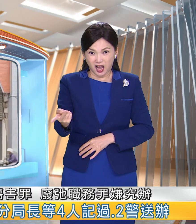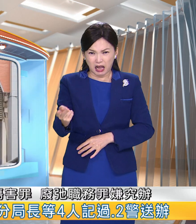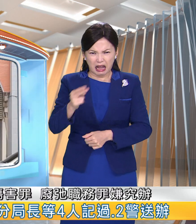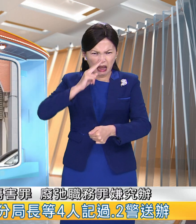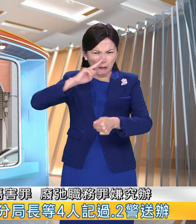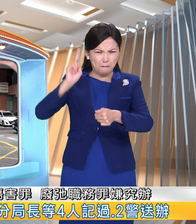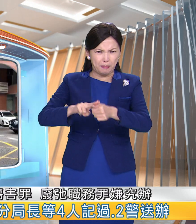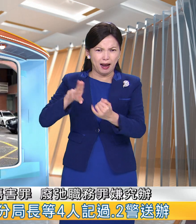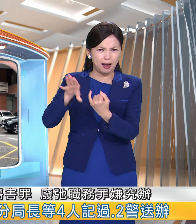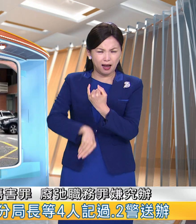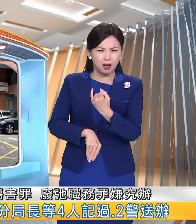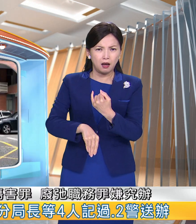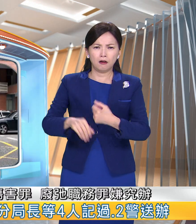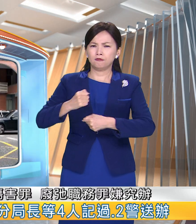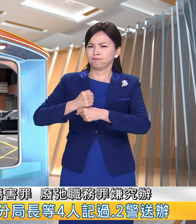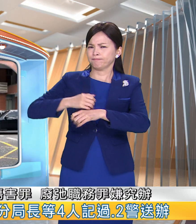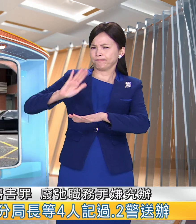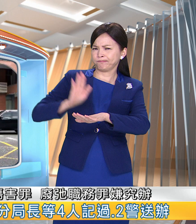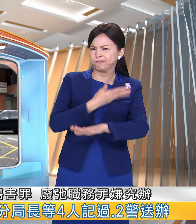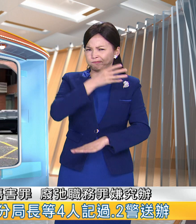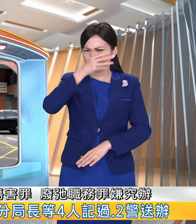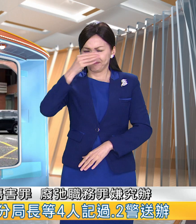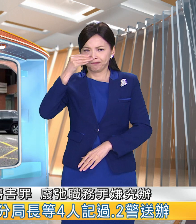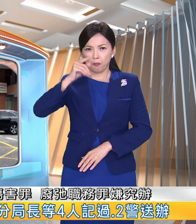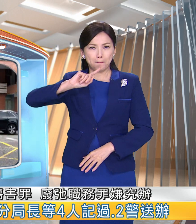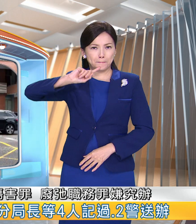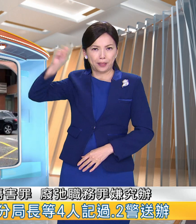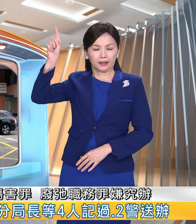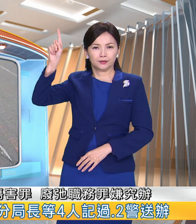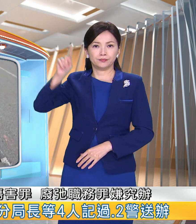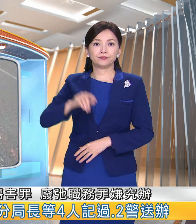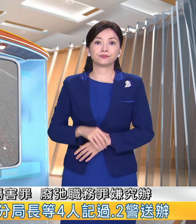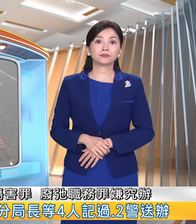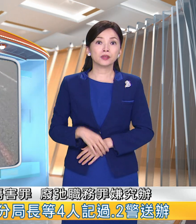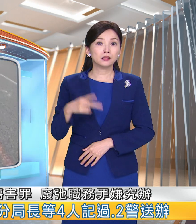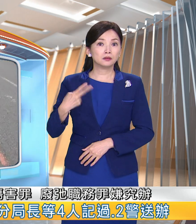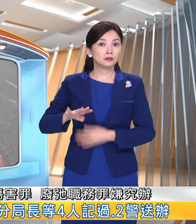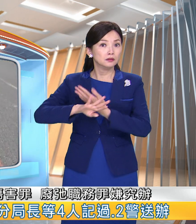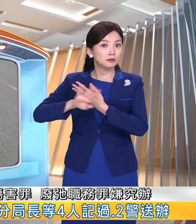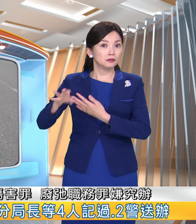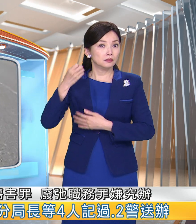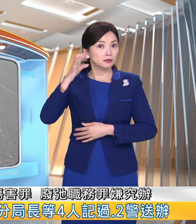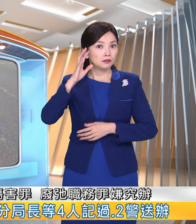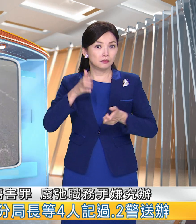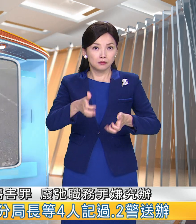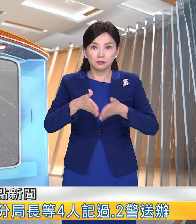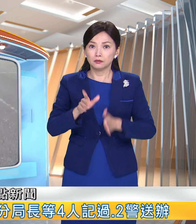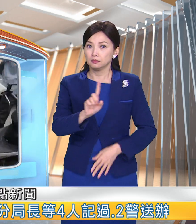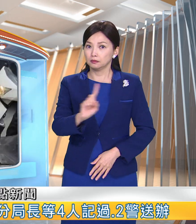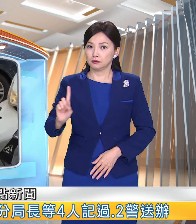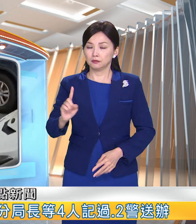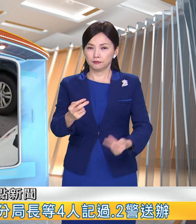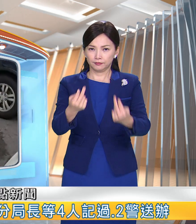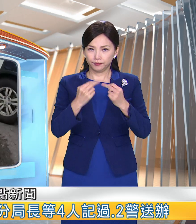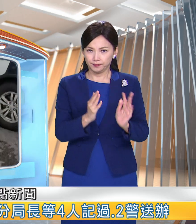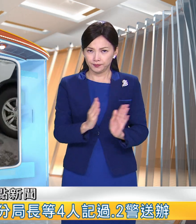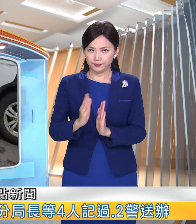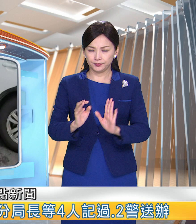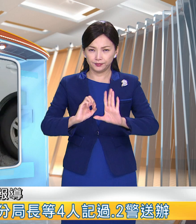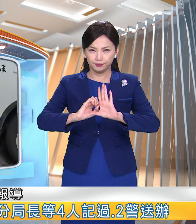查队员依伤害罪、废弛职务等罪嫌就办。而另外还有哪些重点新闻？来看我们的整